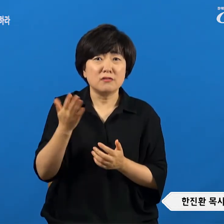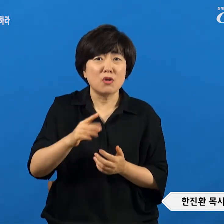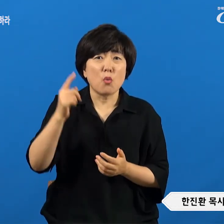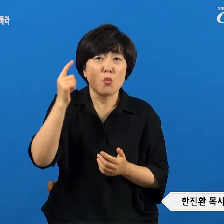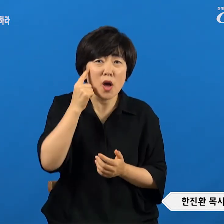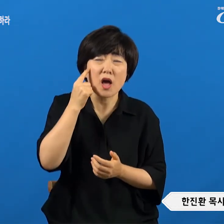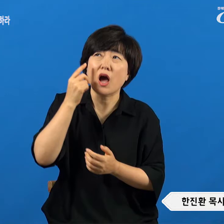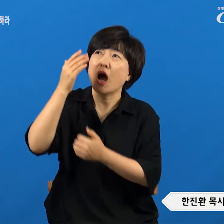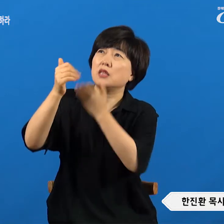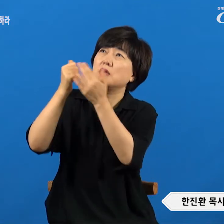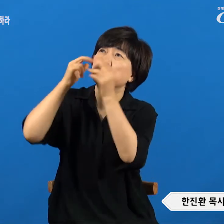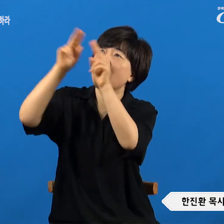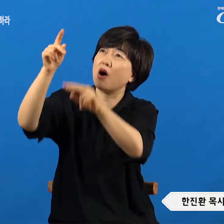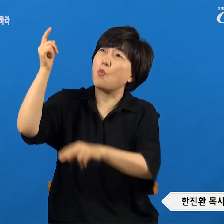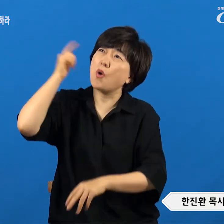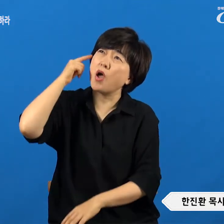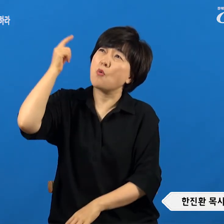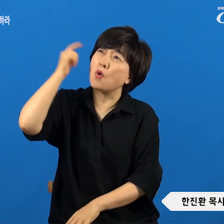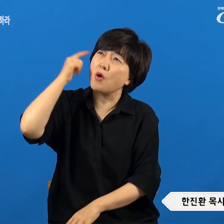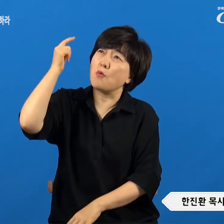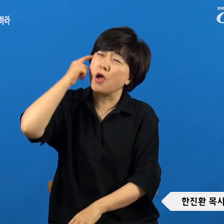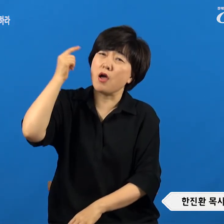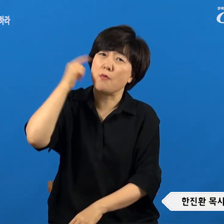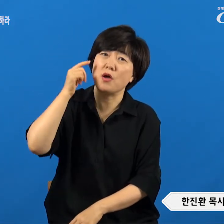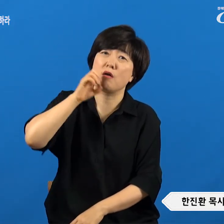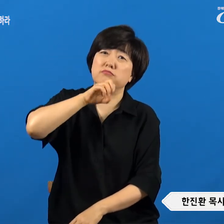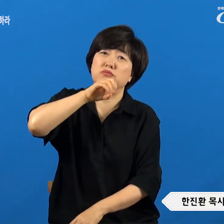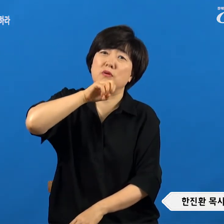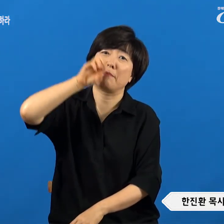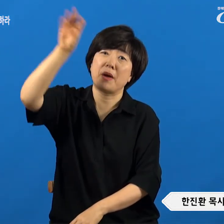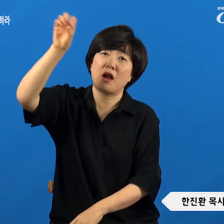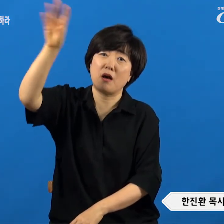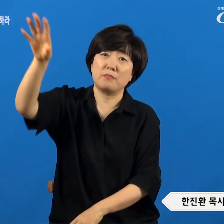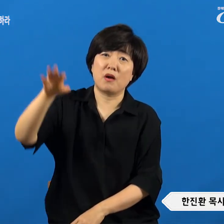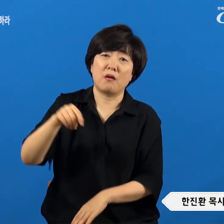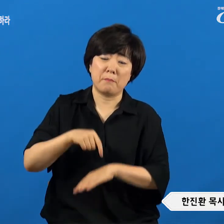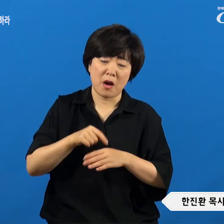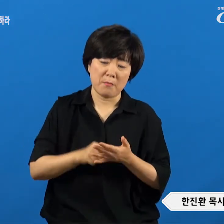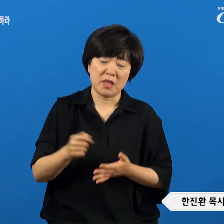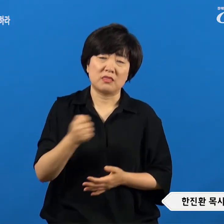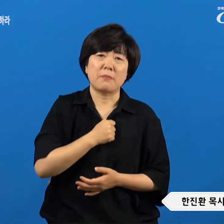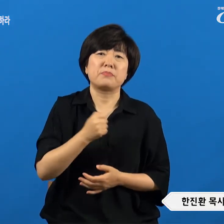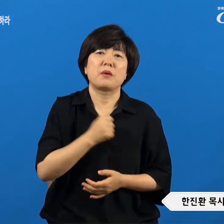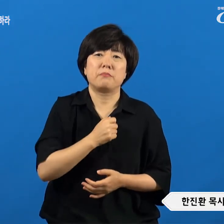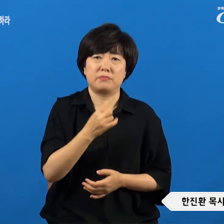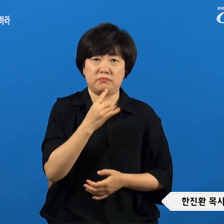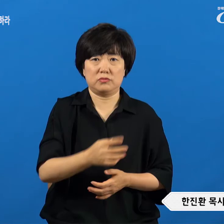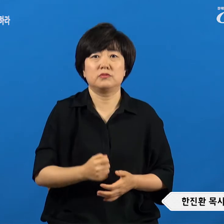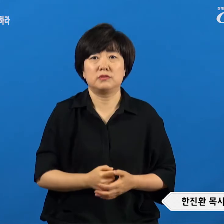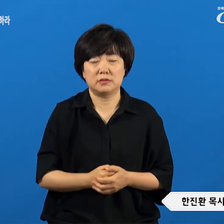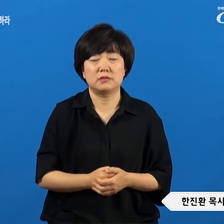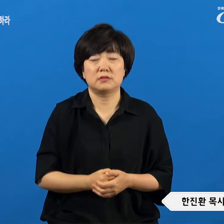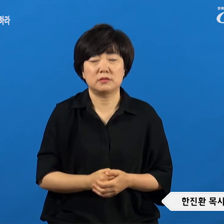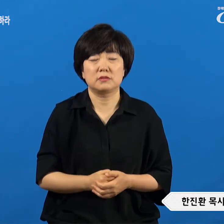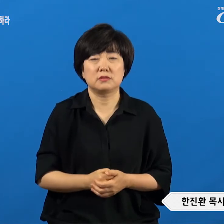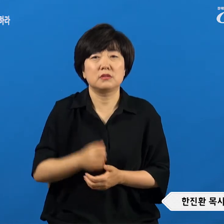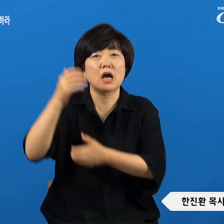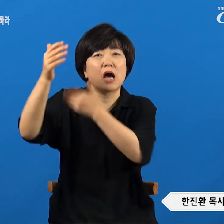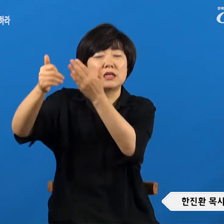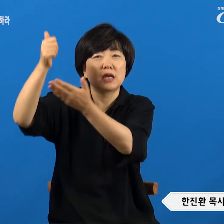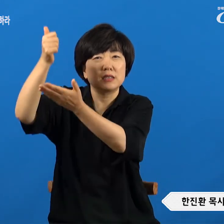하나님을 향해서 왜 이러십니까? 왜 이러십니까? 하면 가슴만 답답해질 뿐입니다.